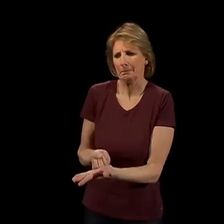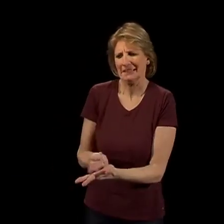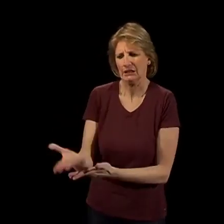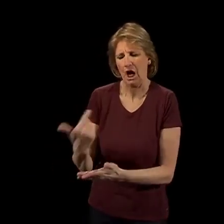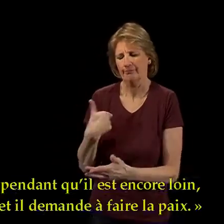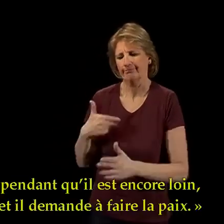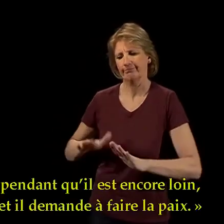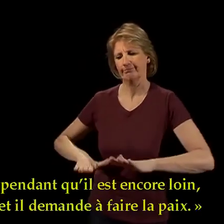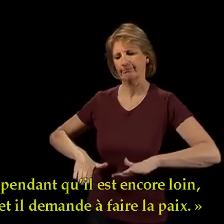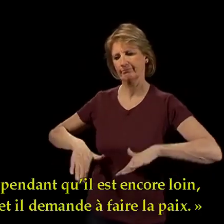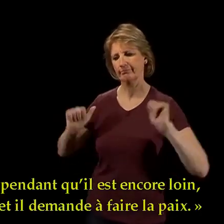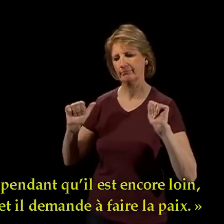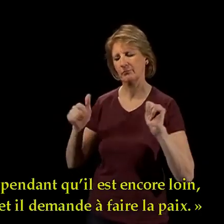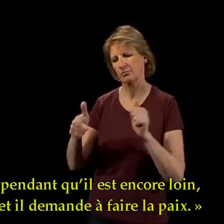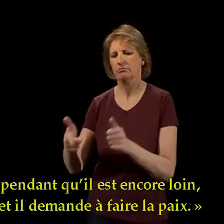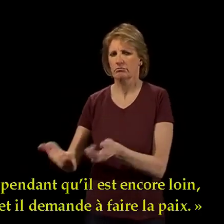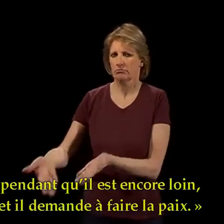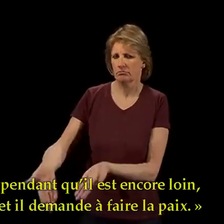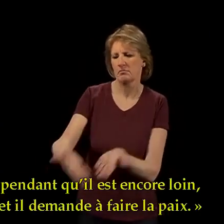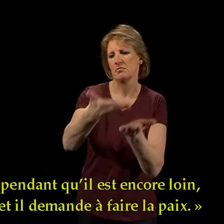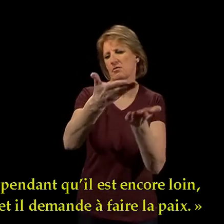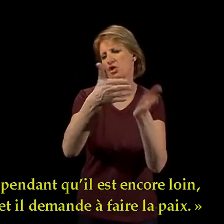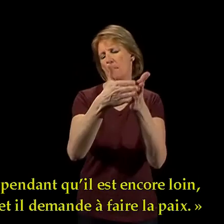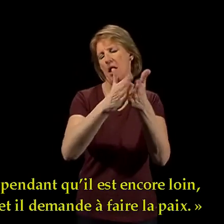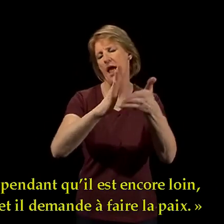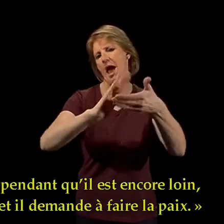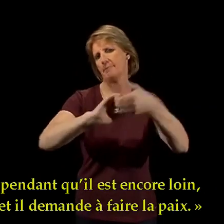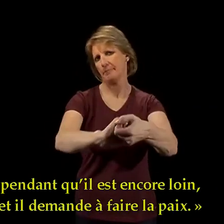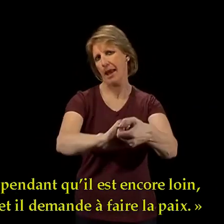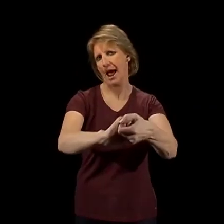il envoie des messagers à l'autre roi pendant qu'il est encore loin et il demande à faire la paix.